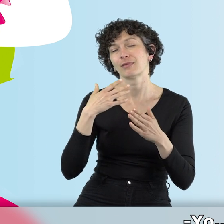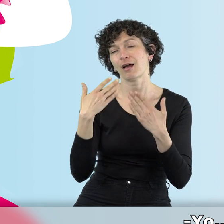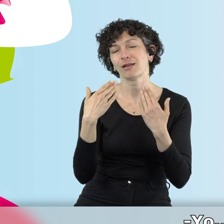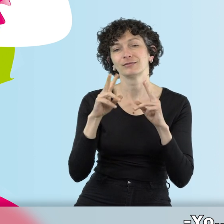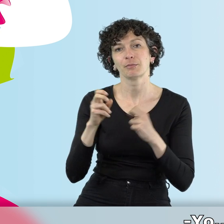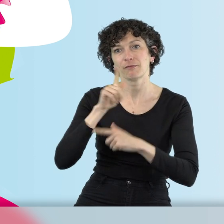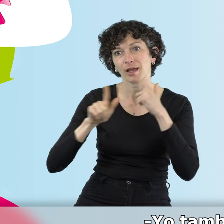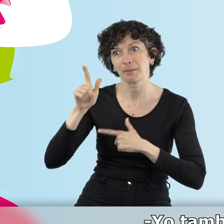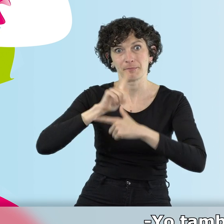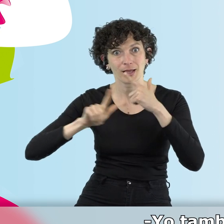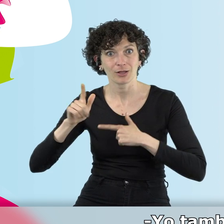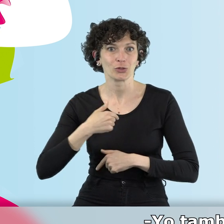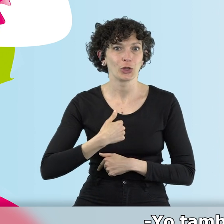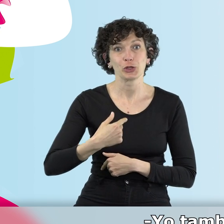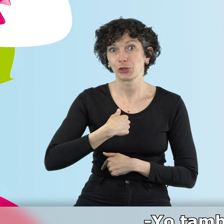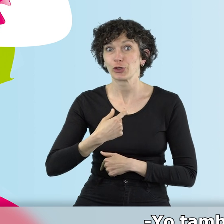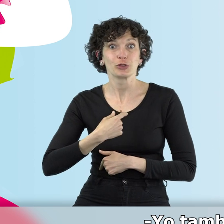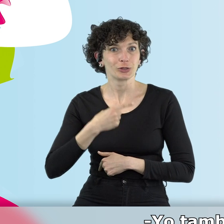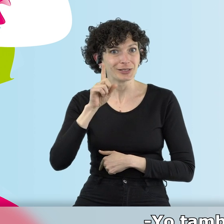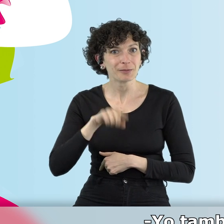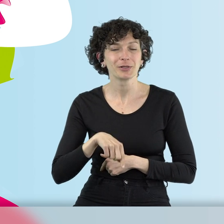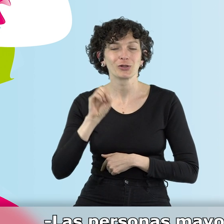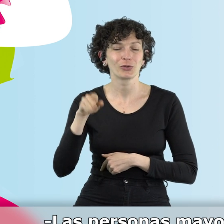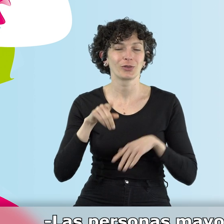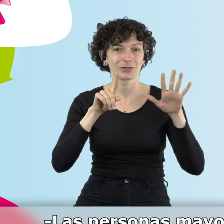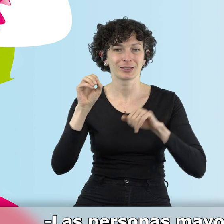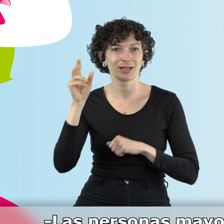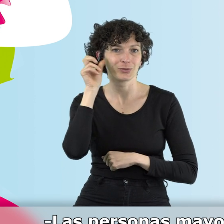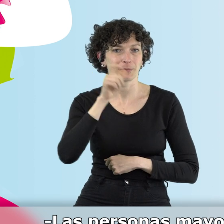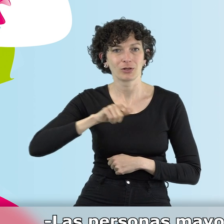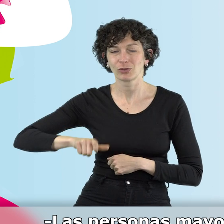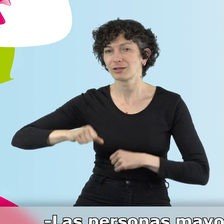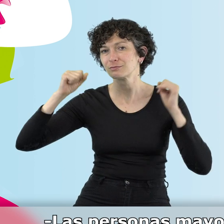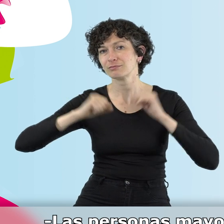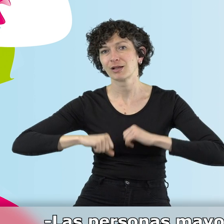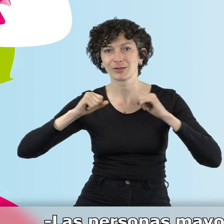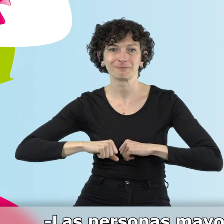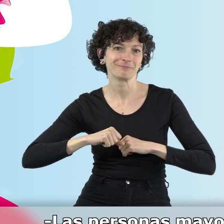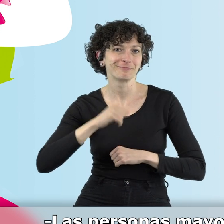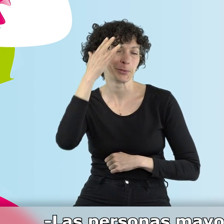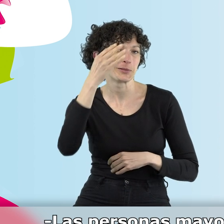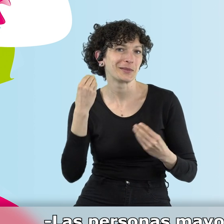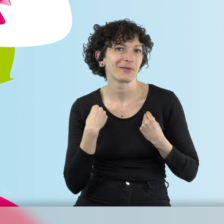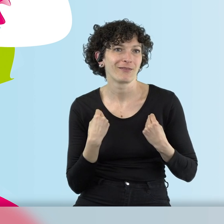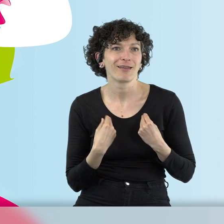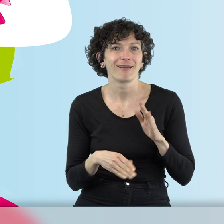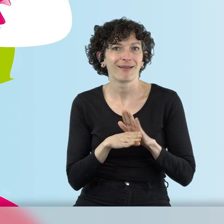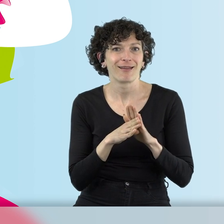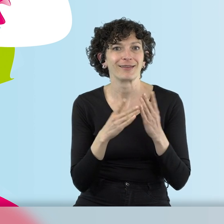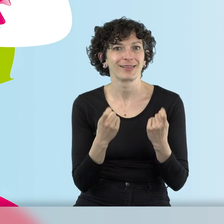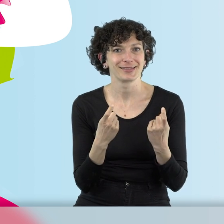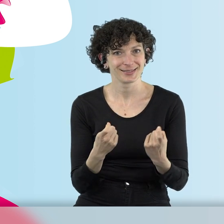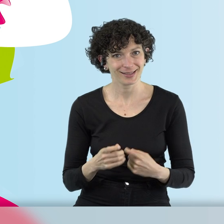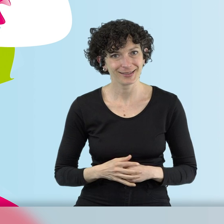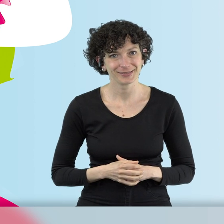viajar. Yo también. Escucho el Club de los 60. Las personas mayores necesitan seguir teniendo ilusión de vivir.